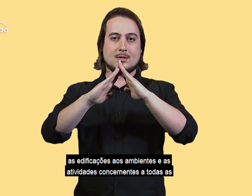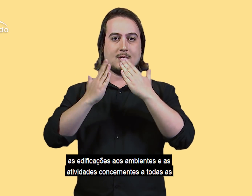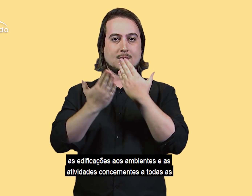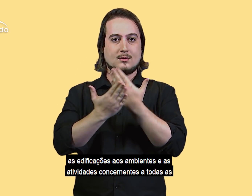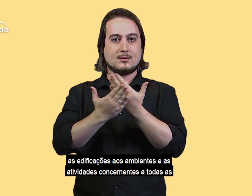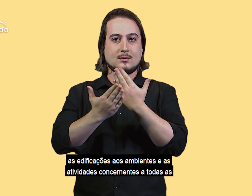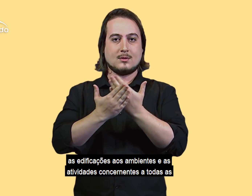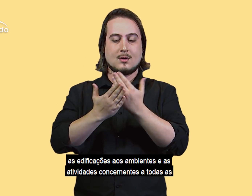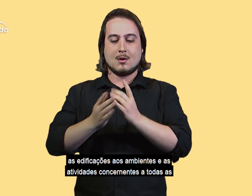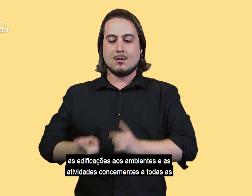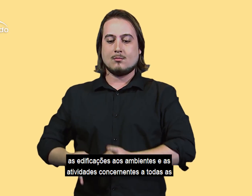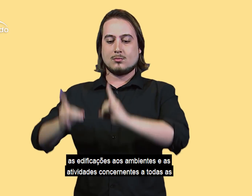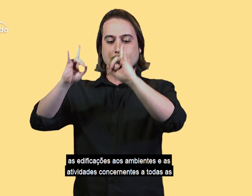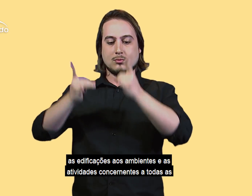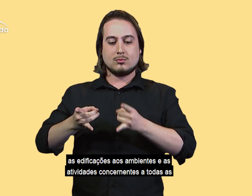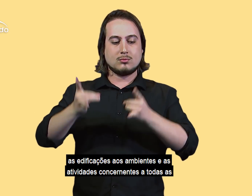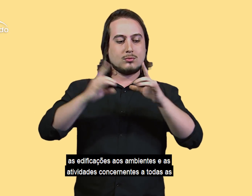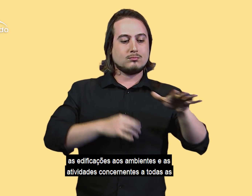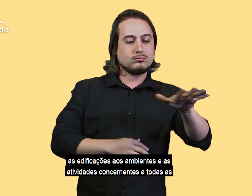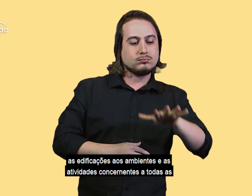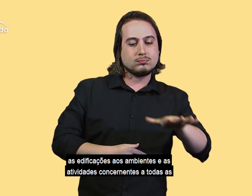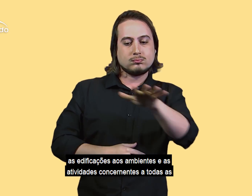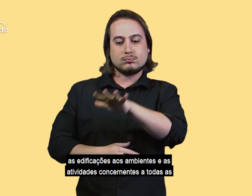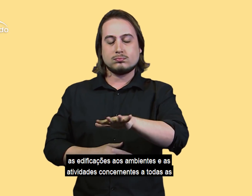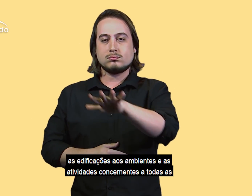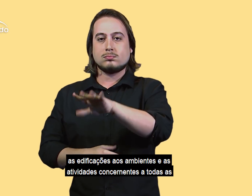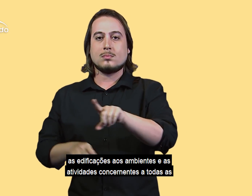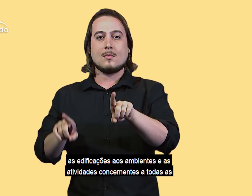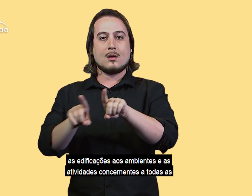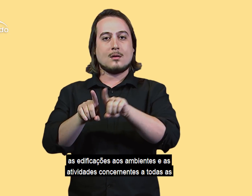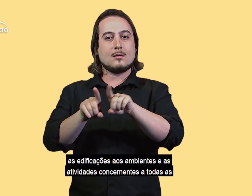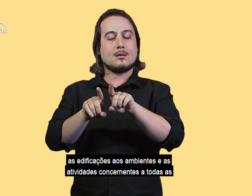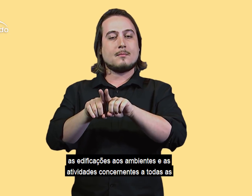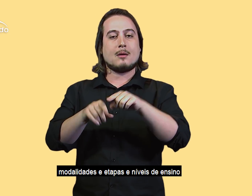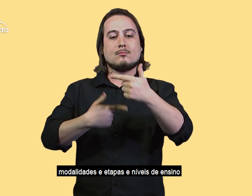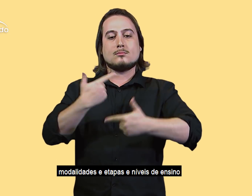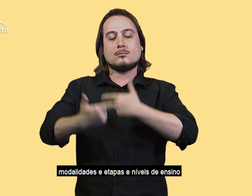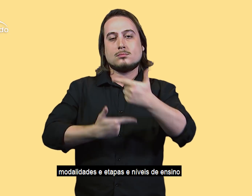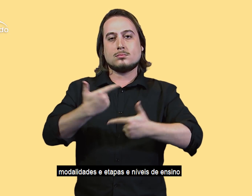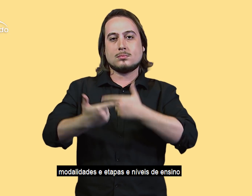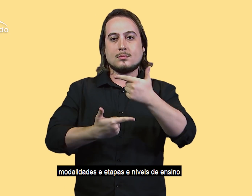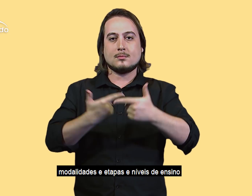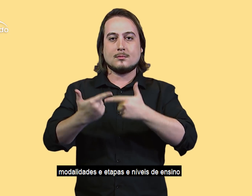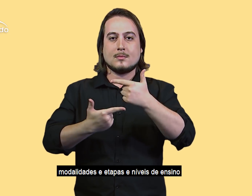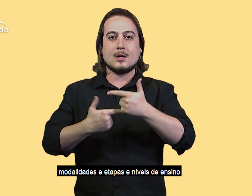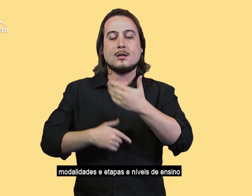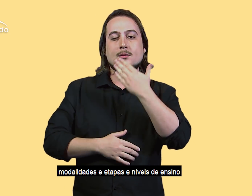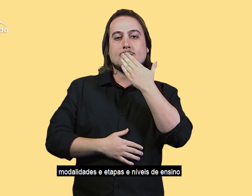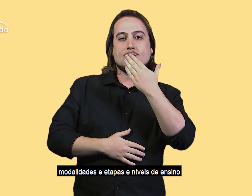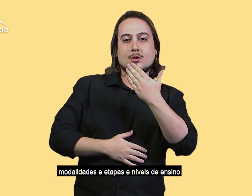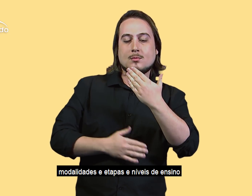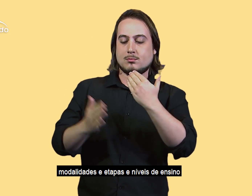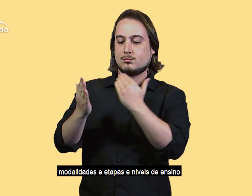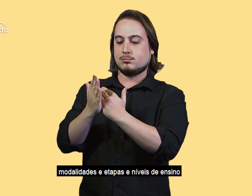aos ambientes e as atividades concernentes à todas as modalidades e etapas e níveis de